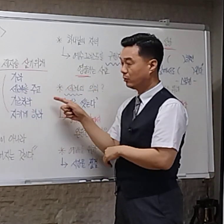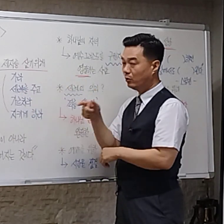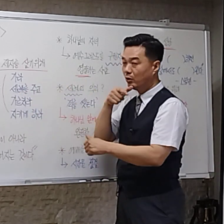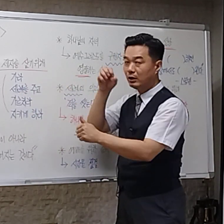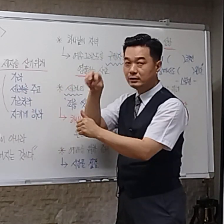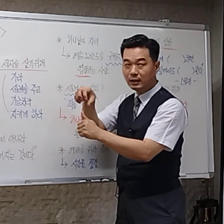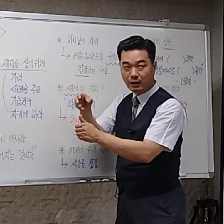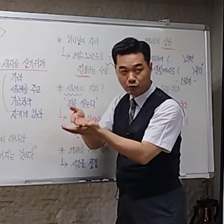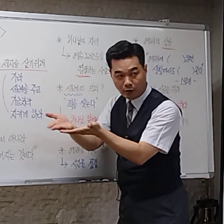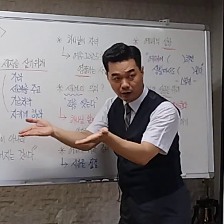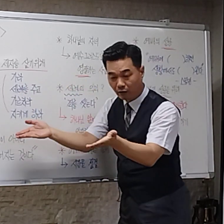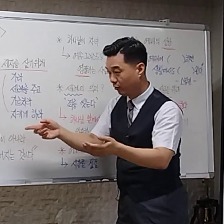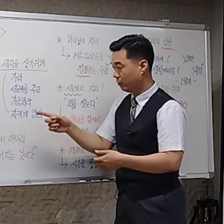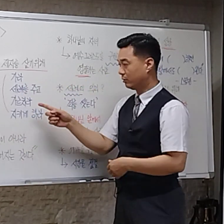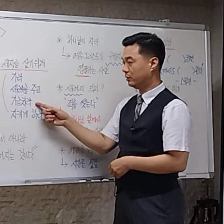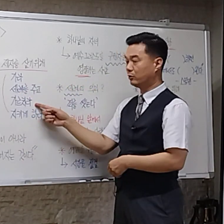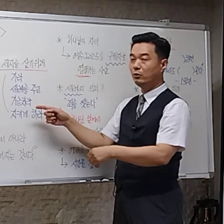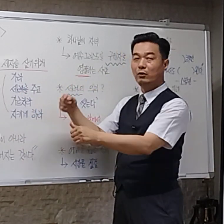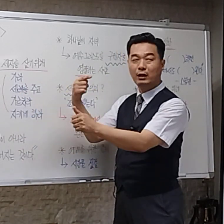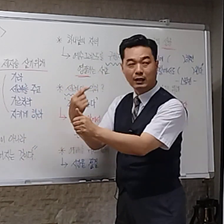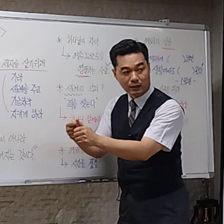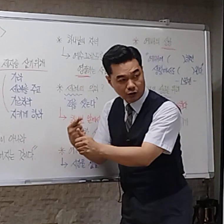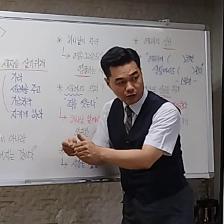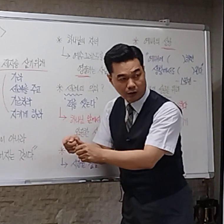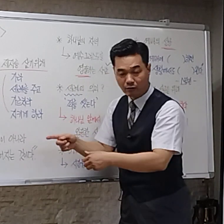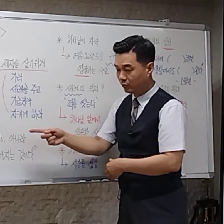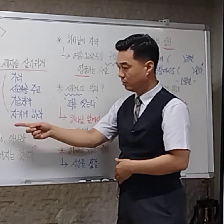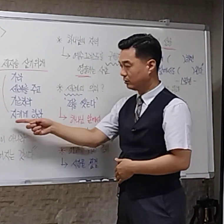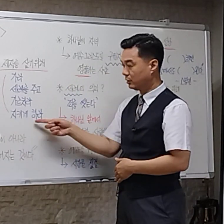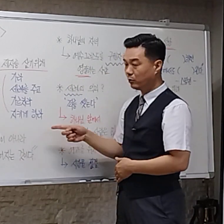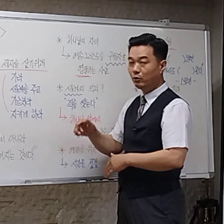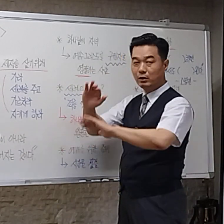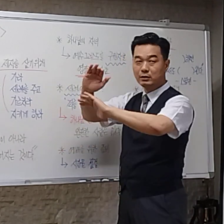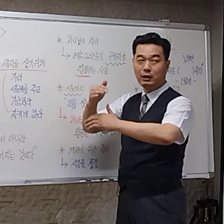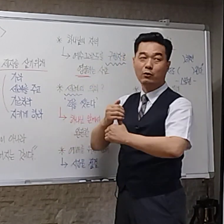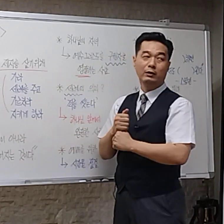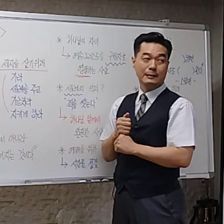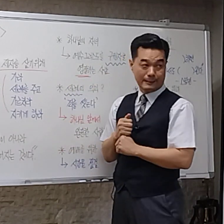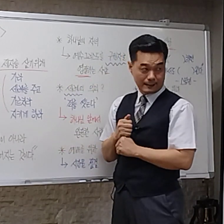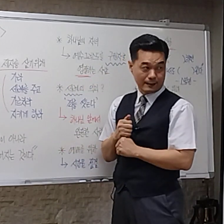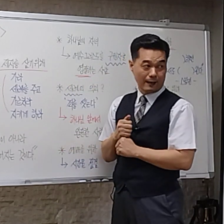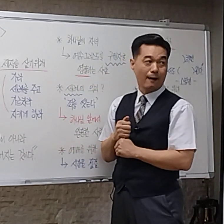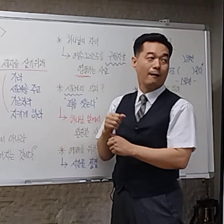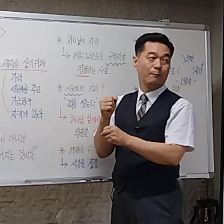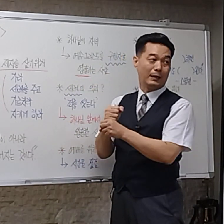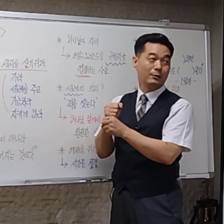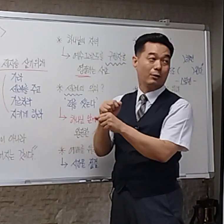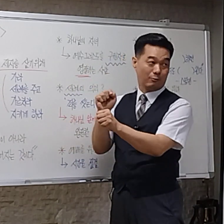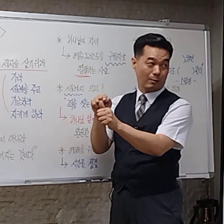그리고 세례를 줘야 돼요. 그리고 가르쳐야 돼요. 그리고 그 내용을 지키게 만들어야 돼요.